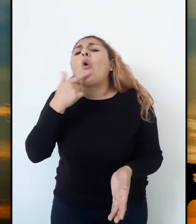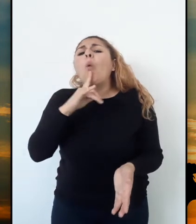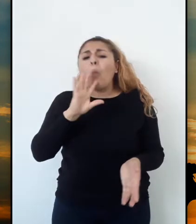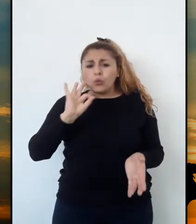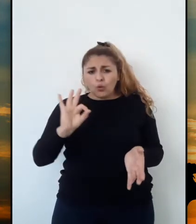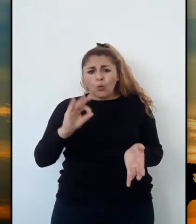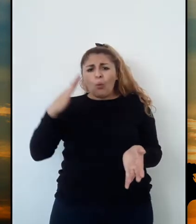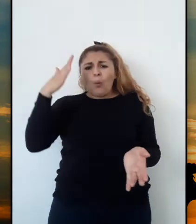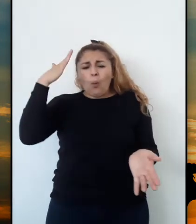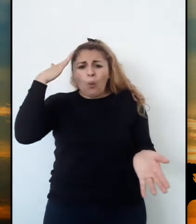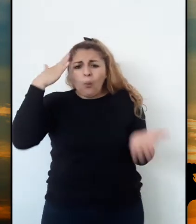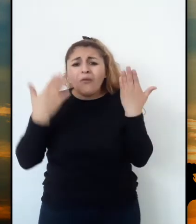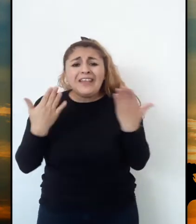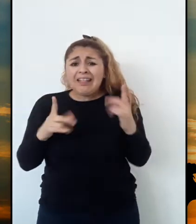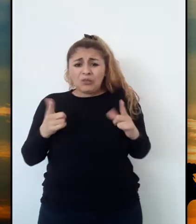está